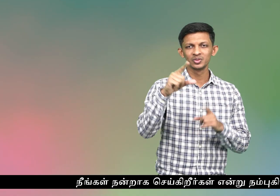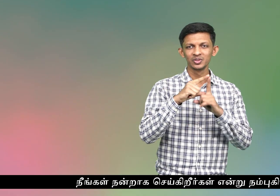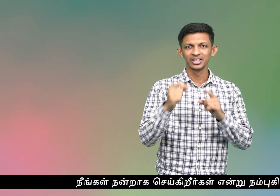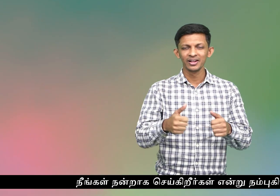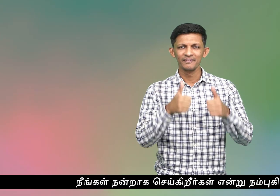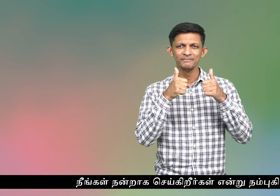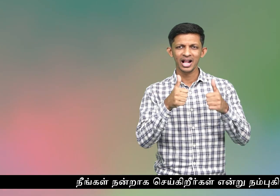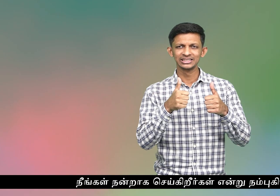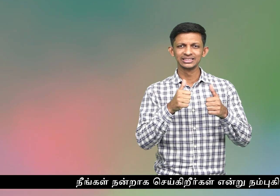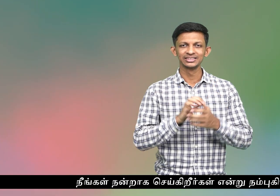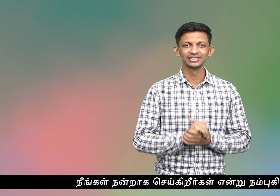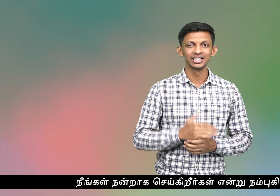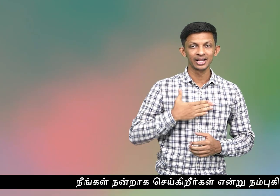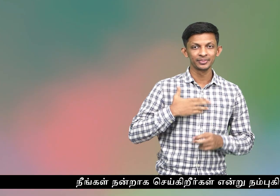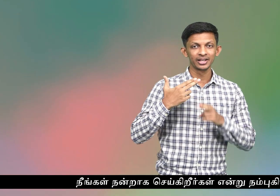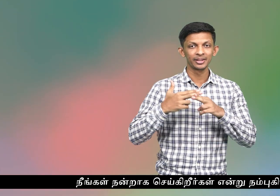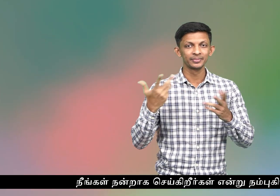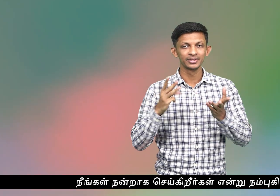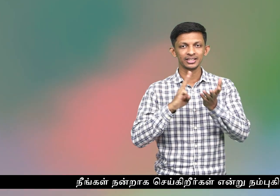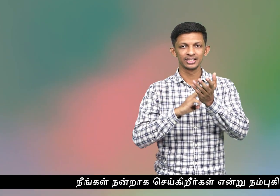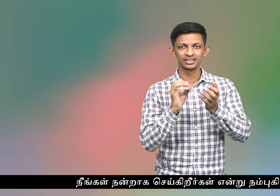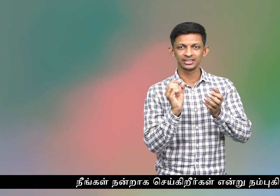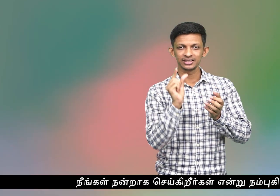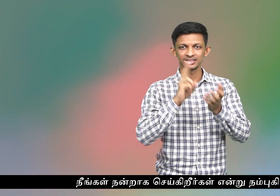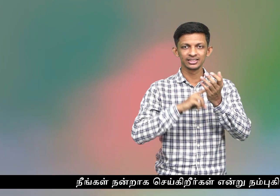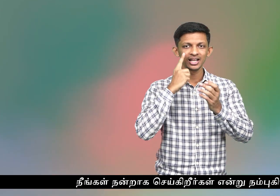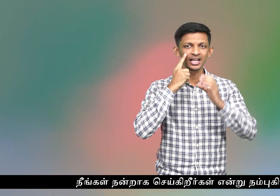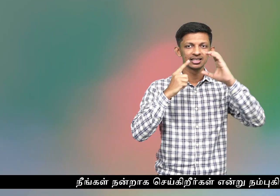நீங்கள் அனைவரும் நலமோடு இருக்கிறீர்கள் என்று நம்புகிறேன்.